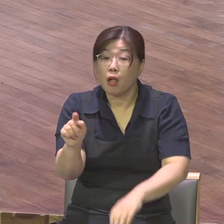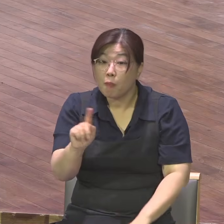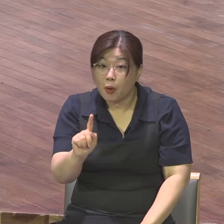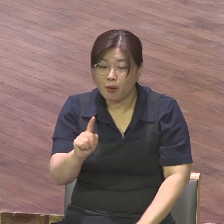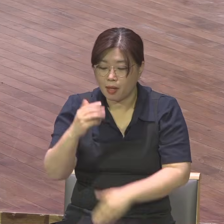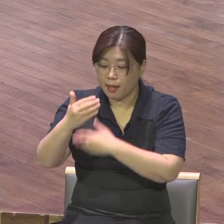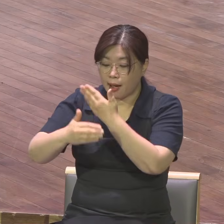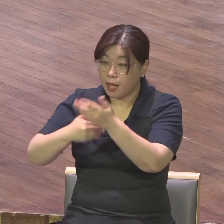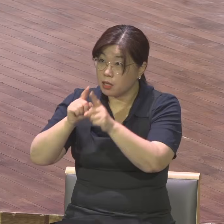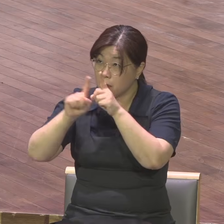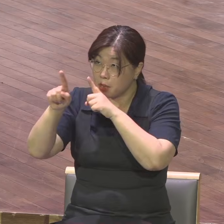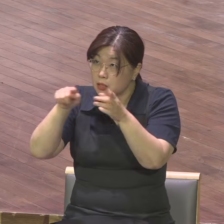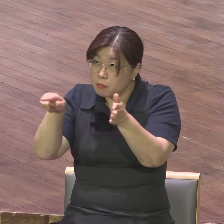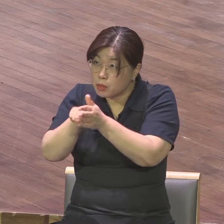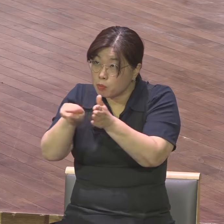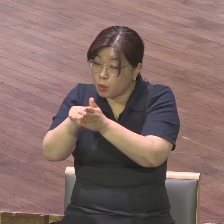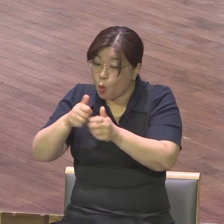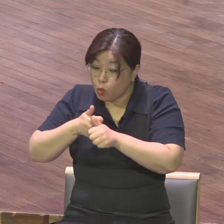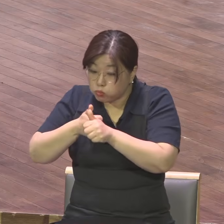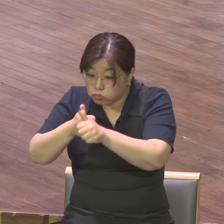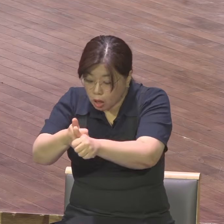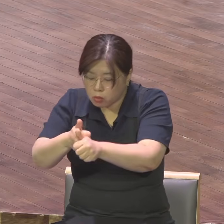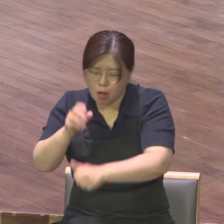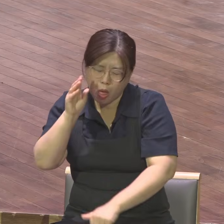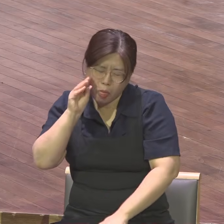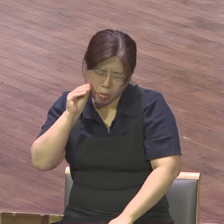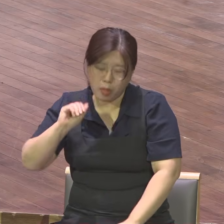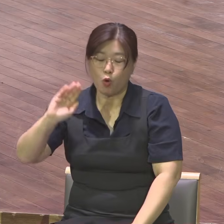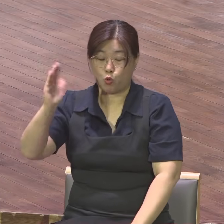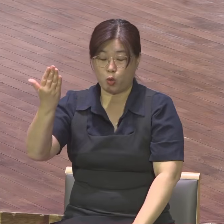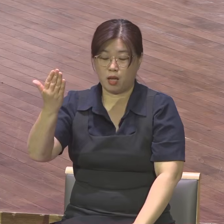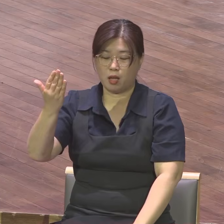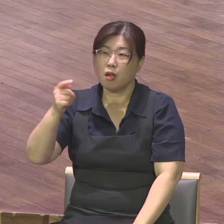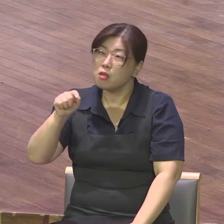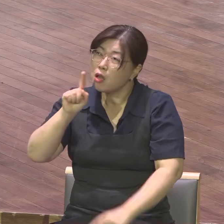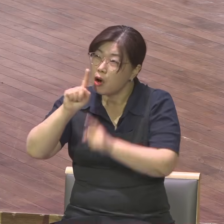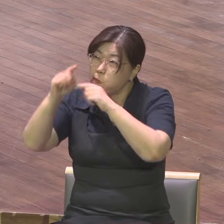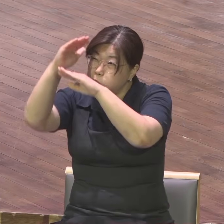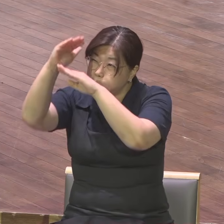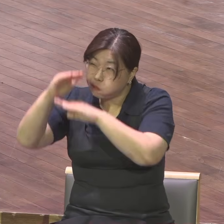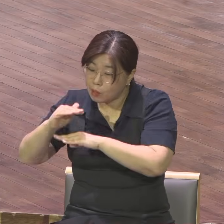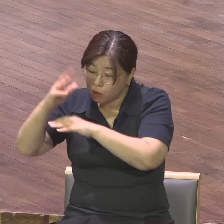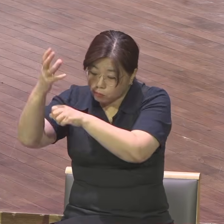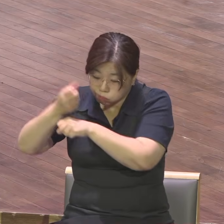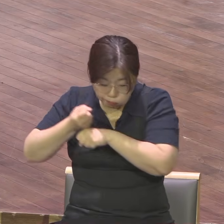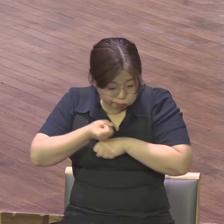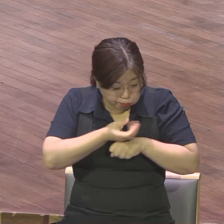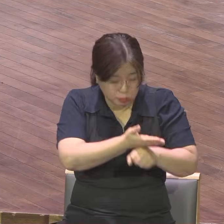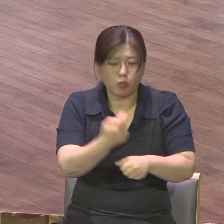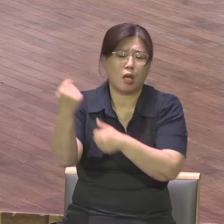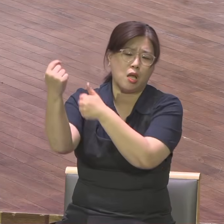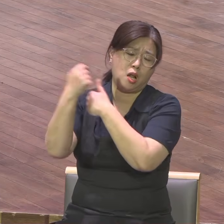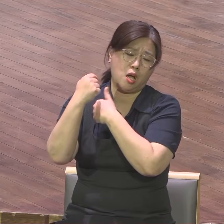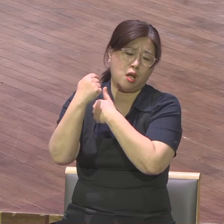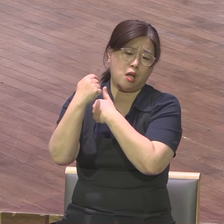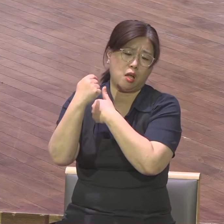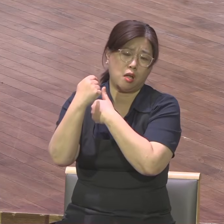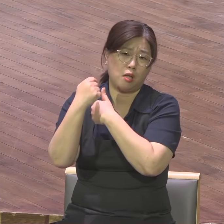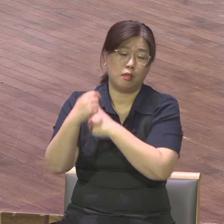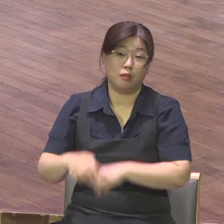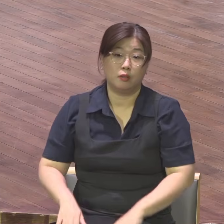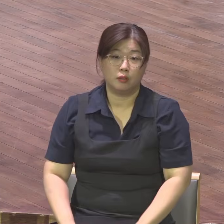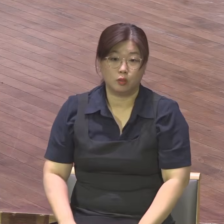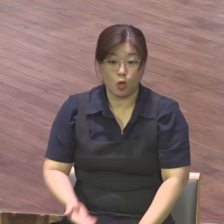하나님의 자녀답게 사는 길은 하나님의 말씀을 언약을 온전히 지키는 데 있다는 사실을